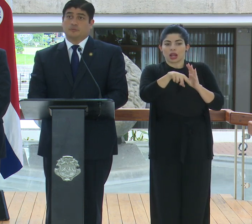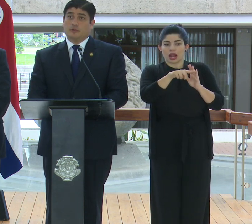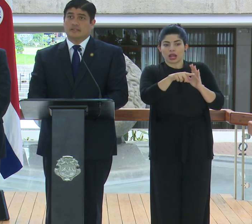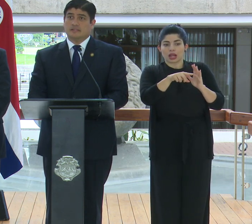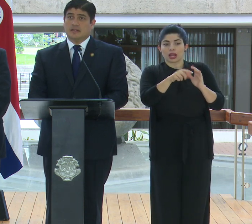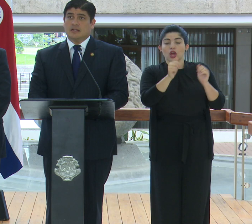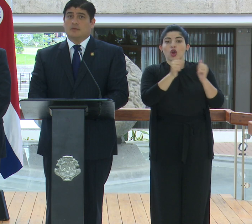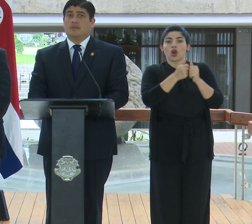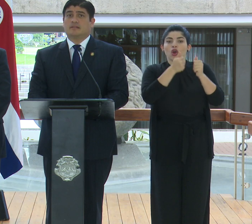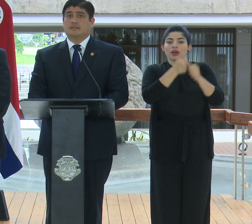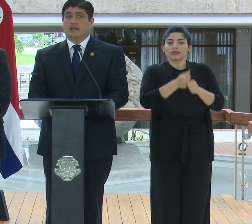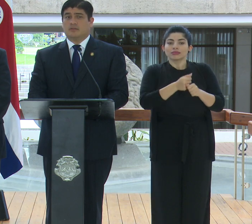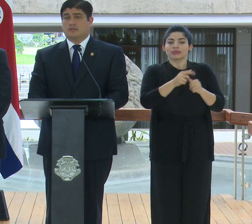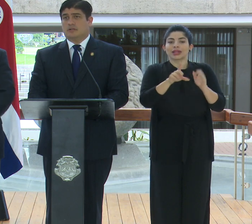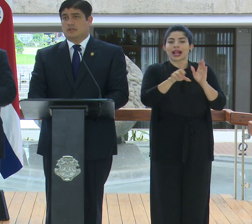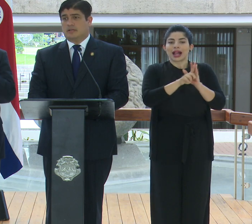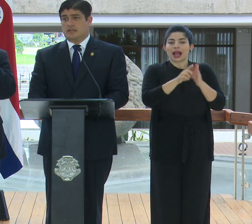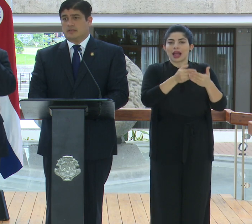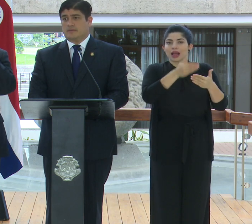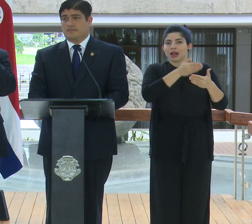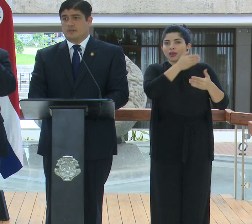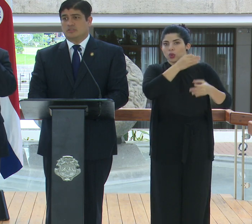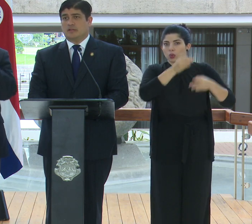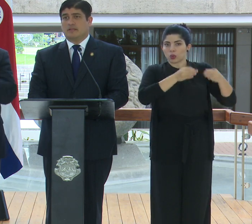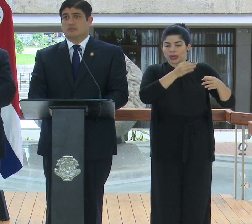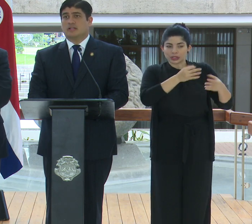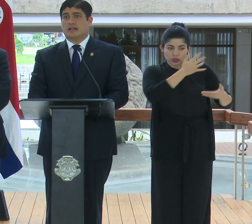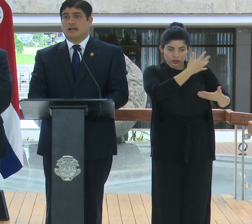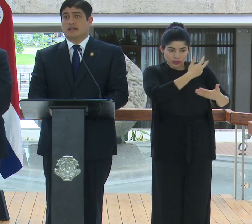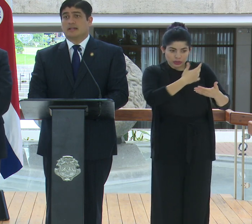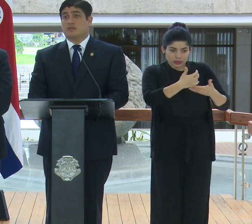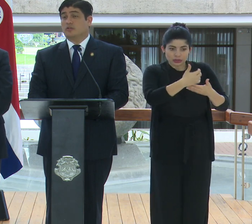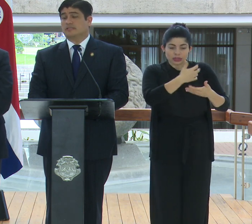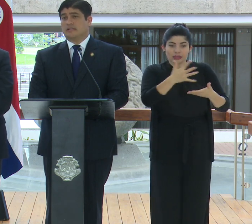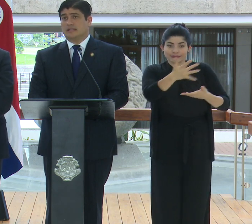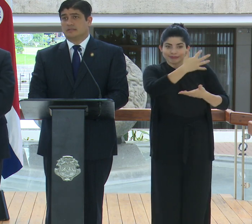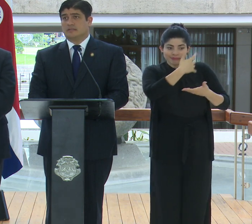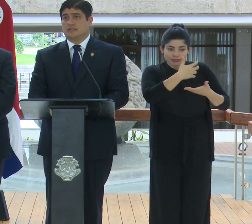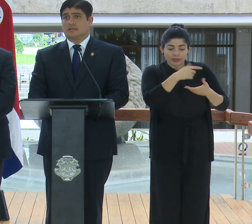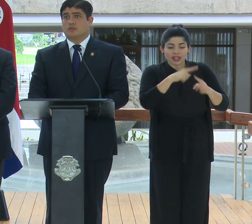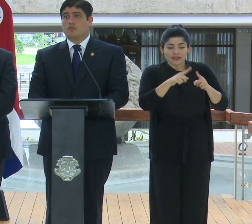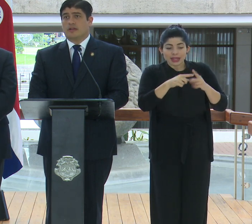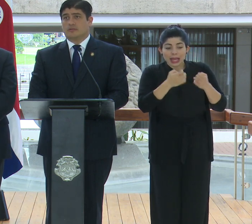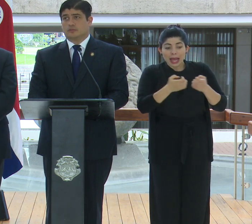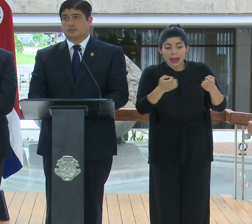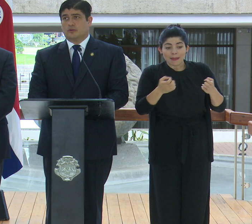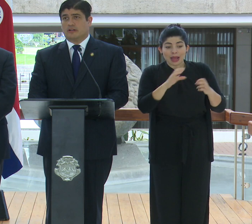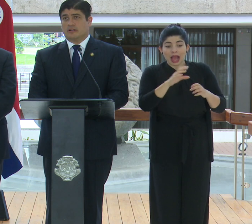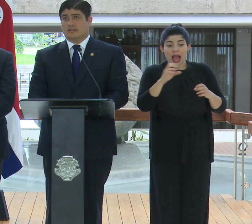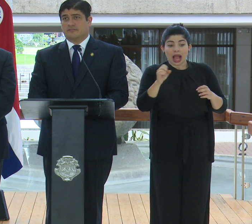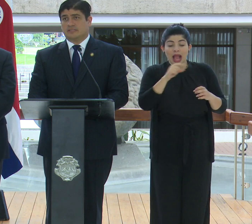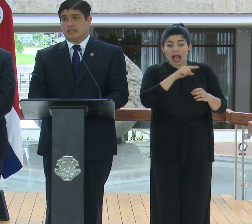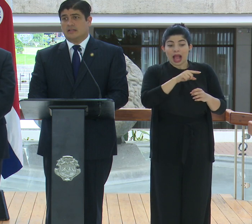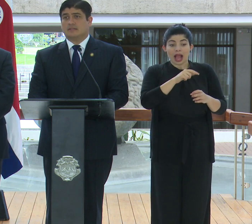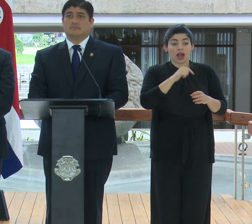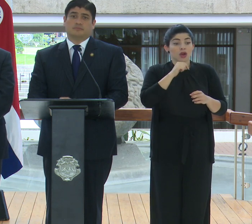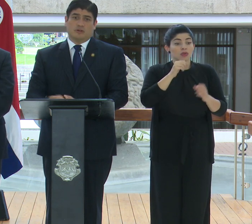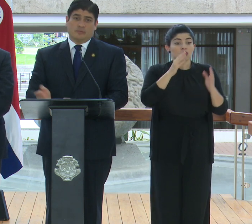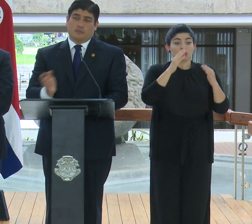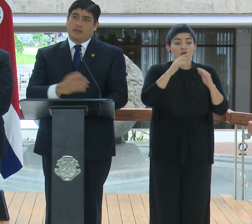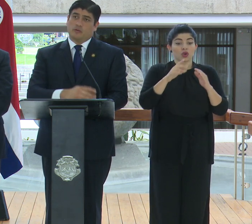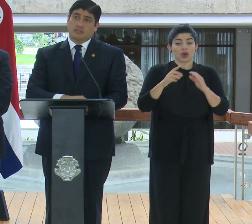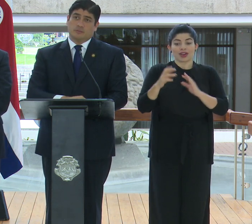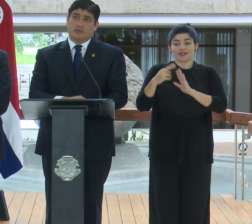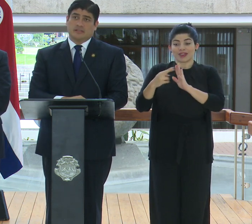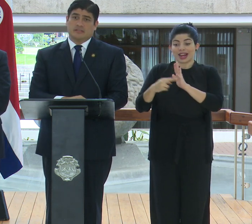con jurisprudencia planteado los elementos de la caja que no están cubiertos por la regla fiscal,